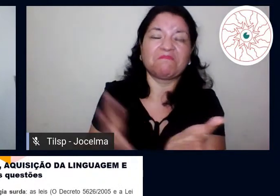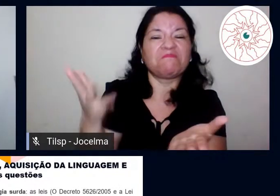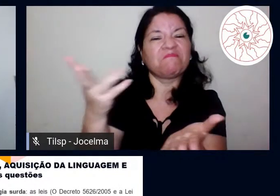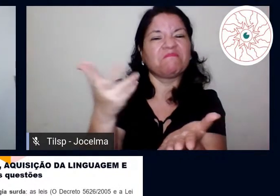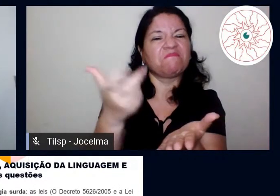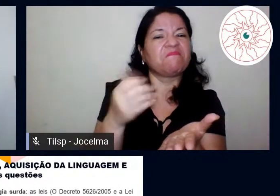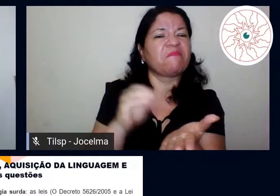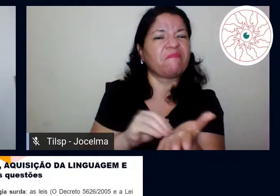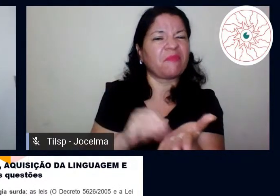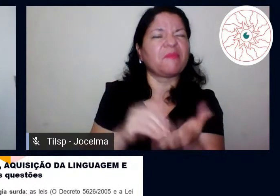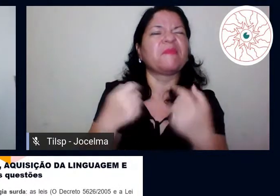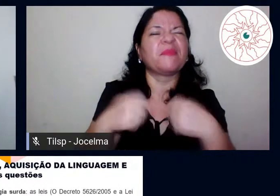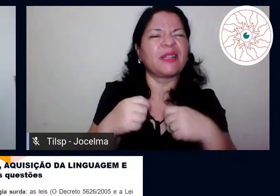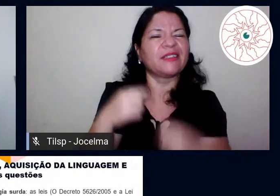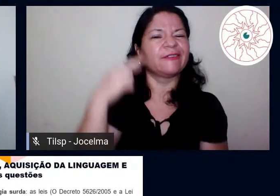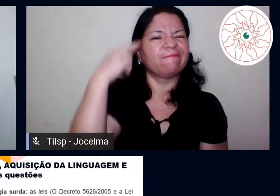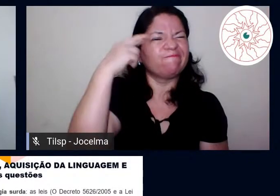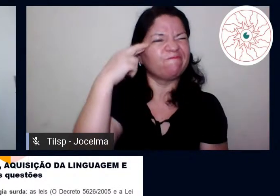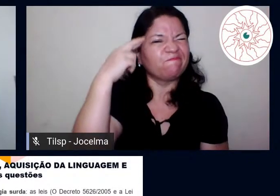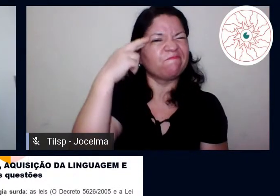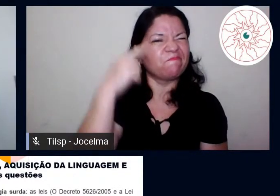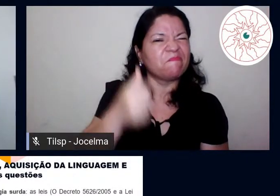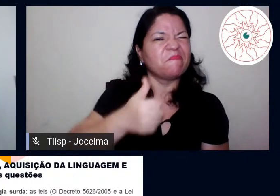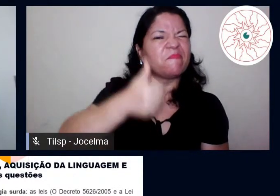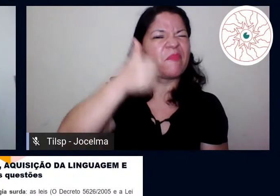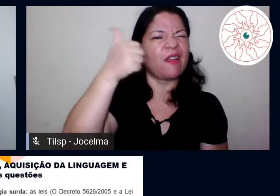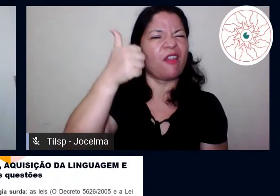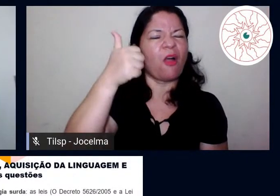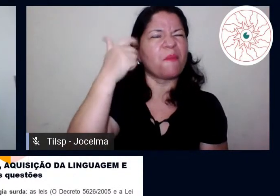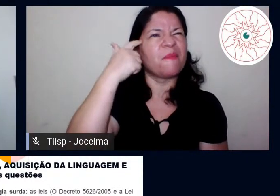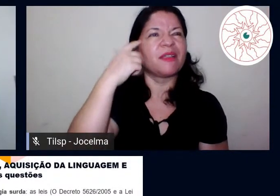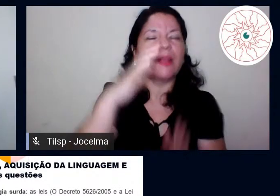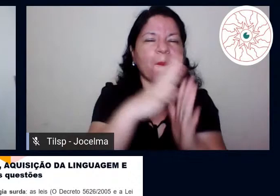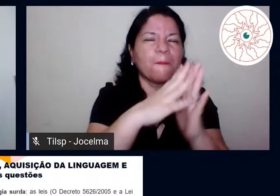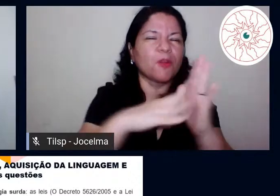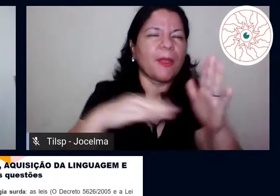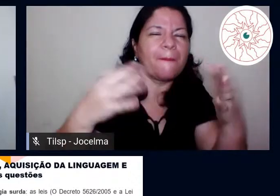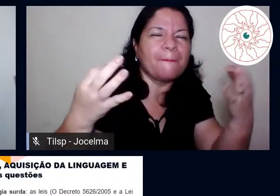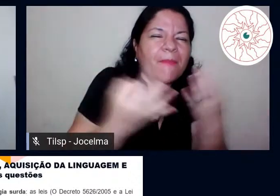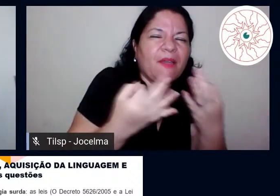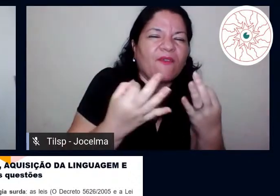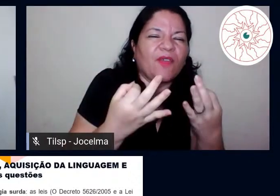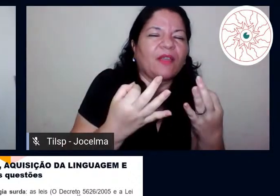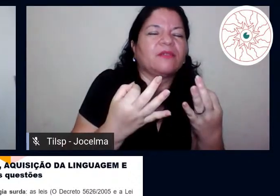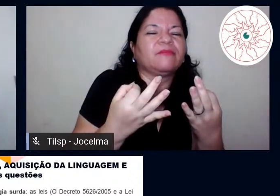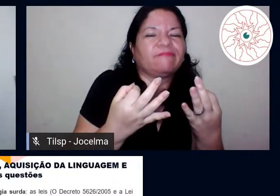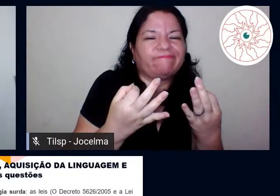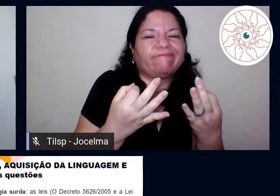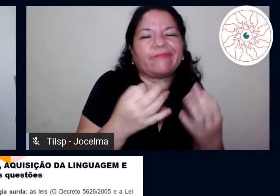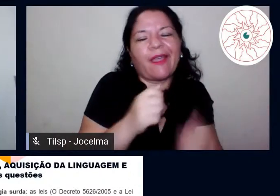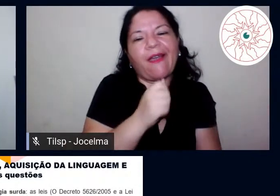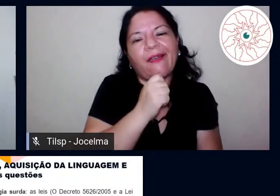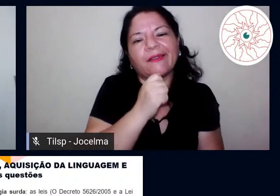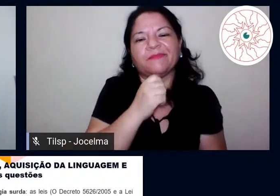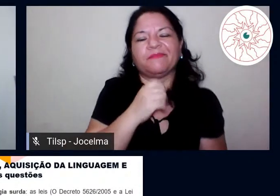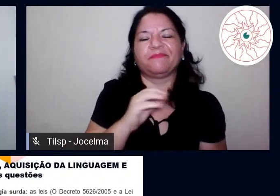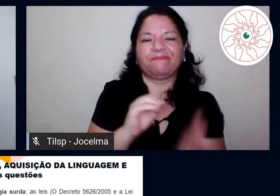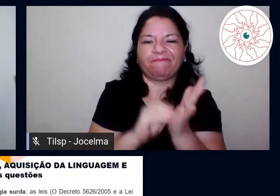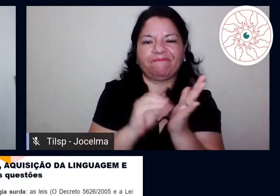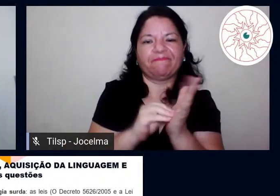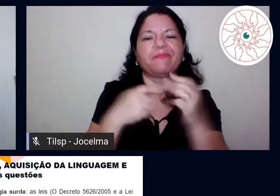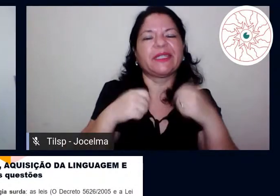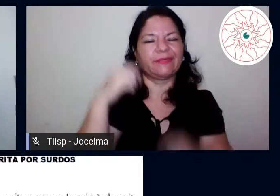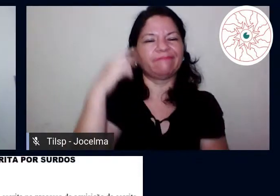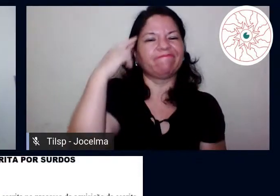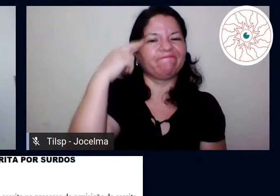considerar isso ao se pensar no modelo de escola bilíngue adequado aos. Pode passar, por